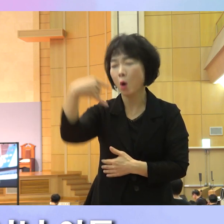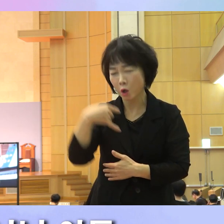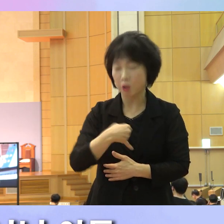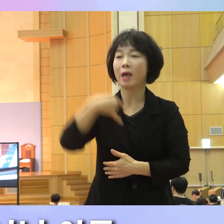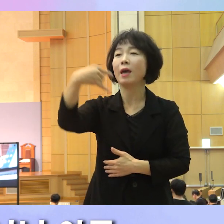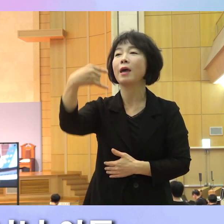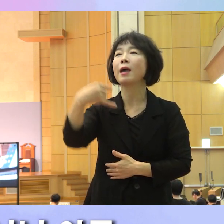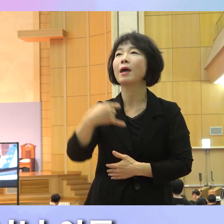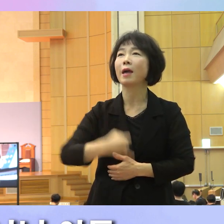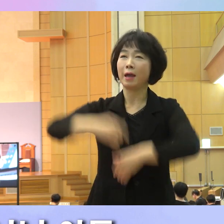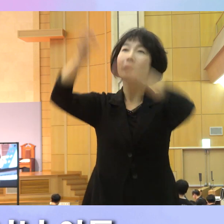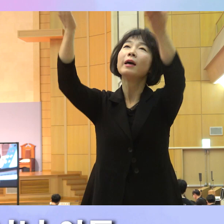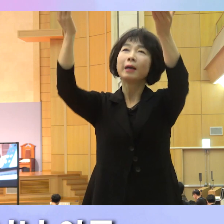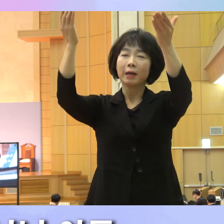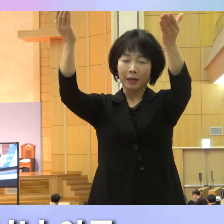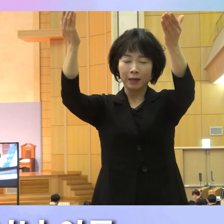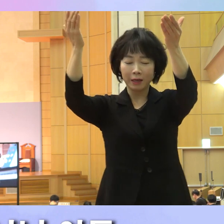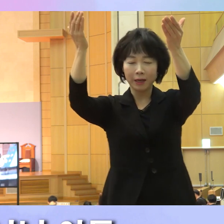이곳에